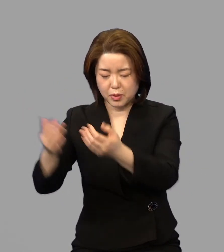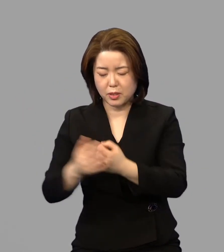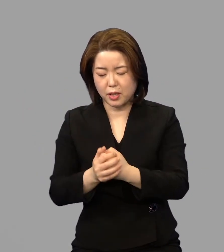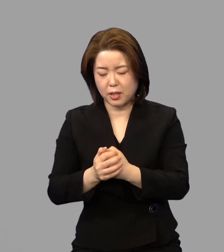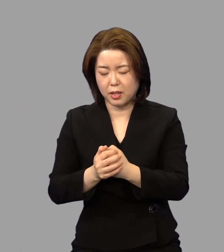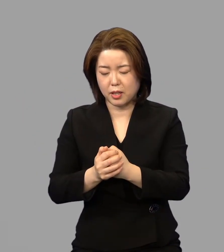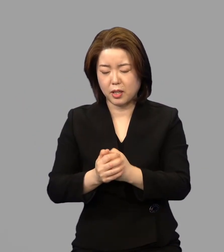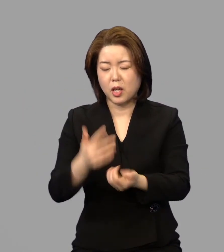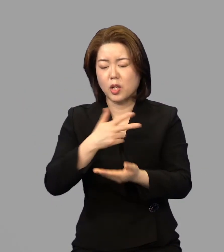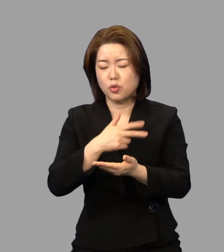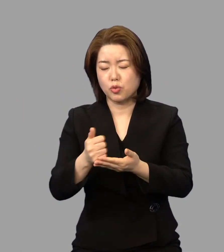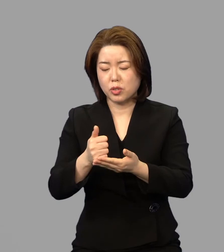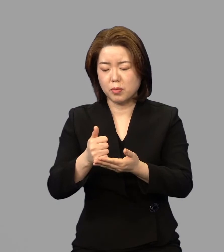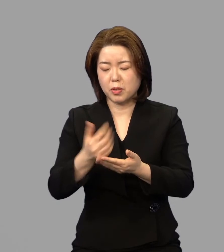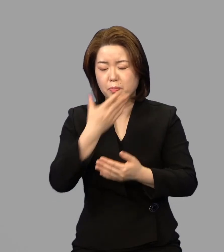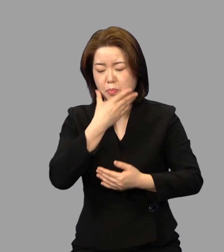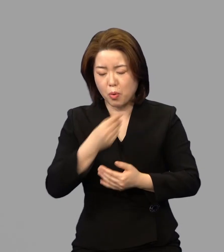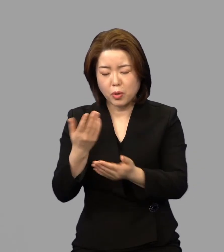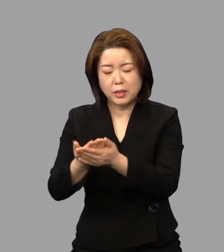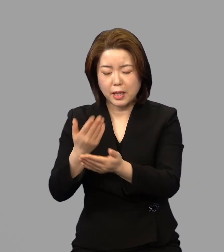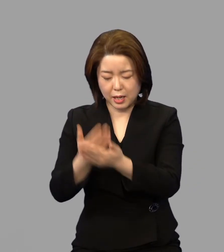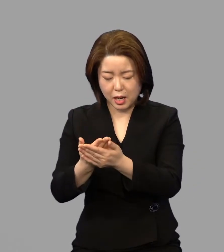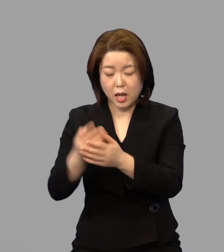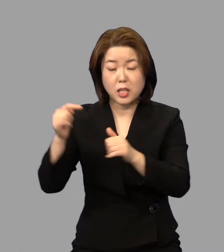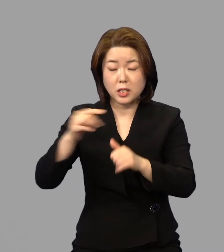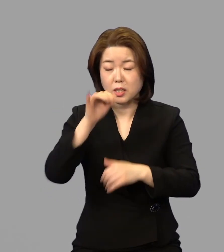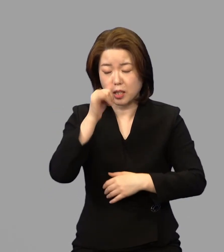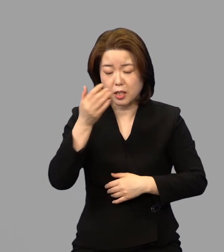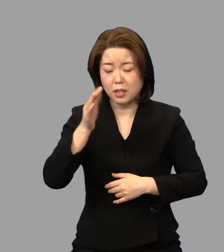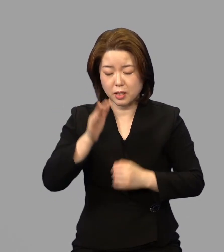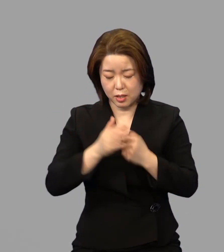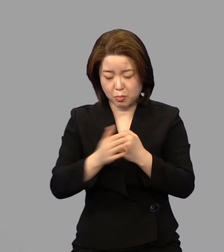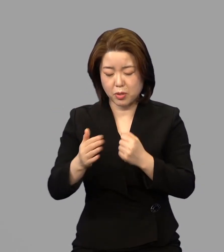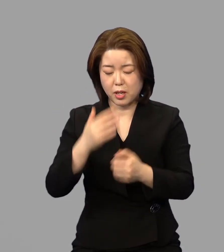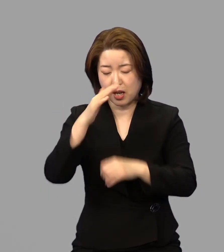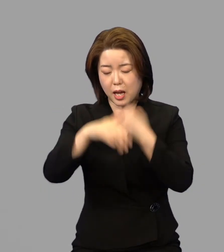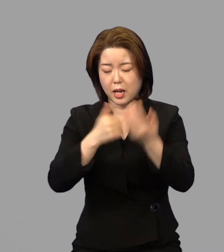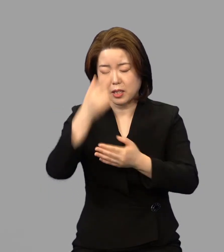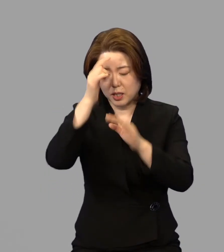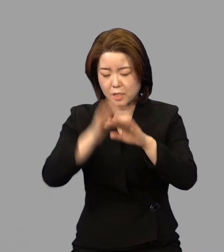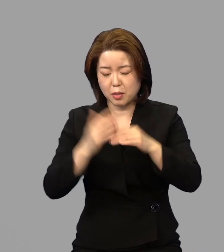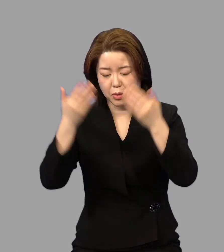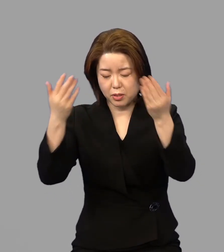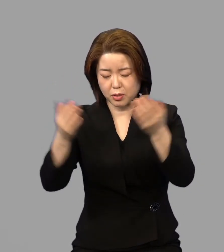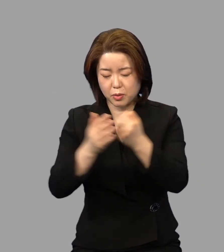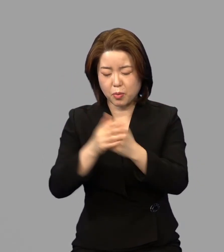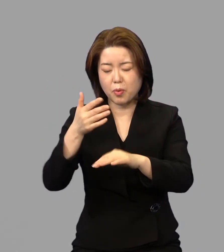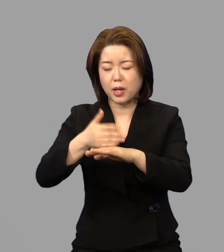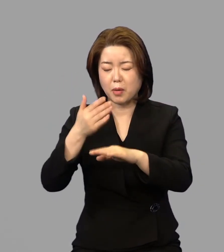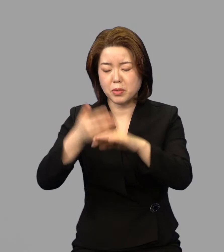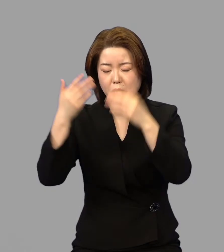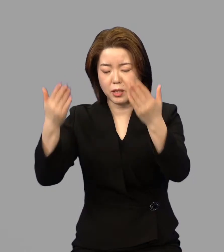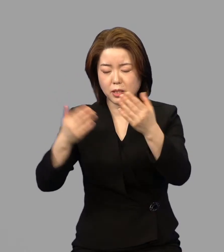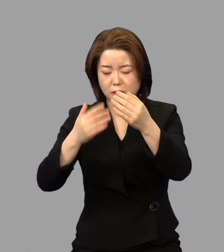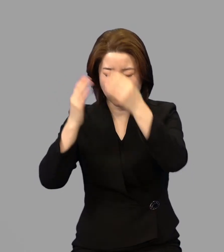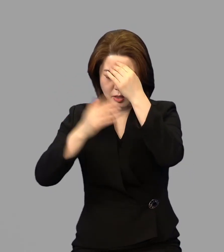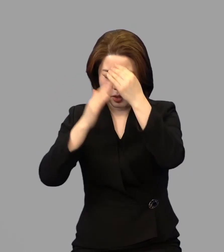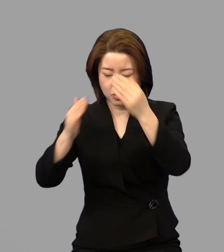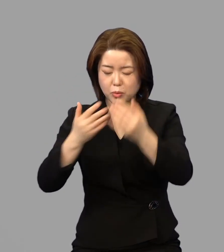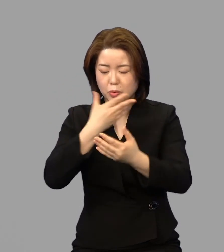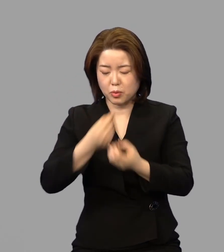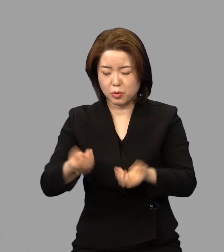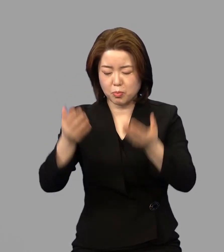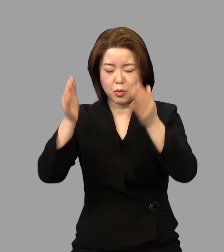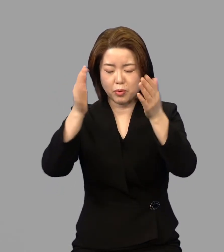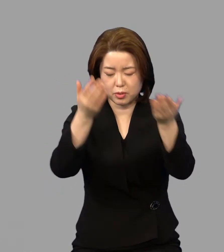주님이 복을 빌라고 하셔서 하나님께 예배하고 감사하는 성도들을 축복합니다.